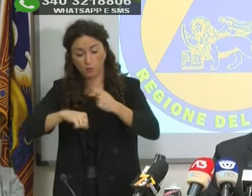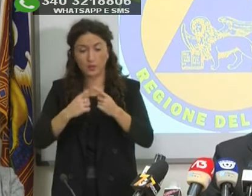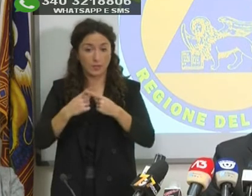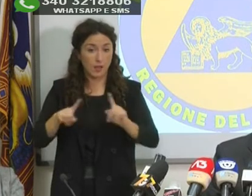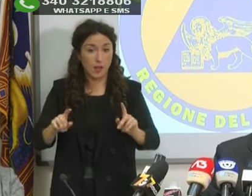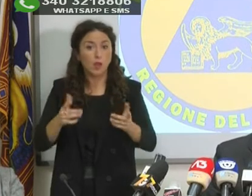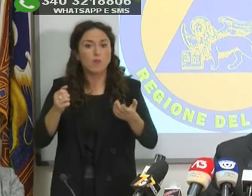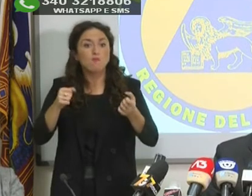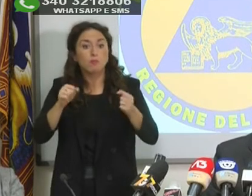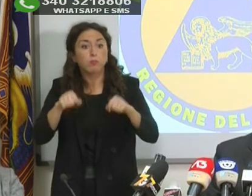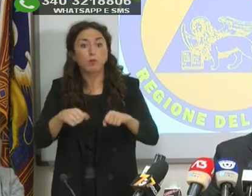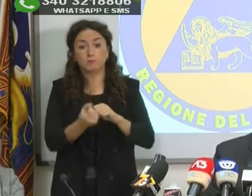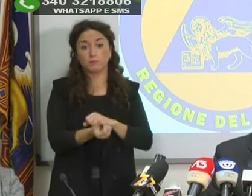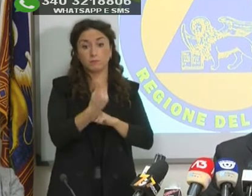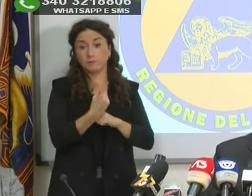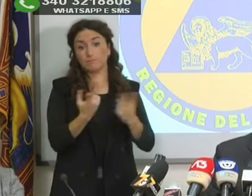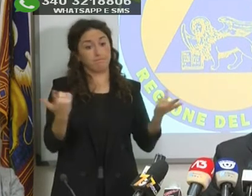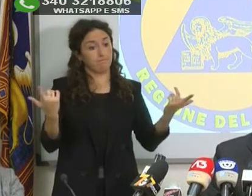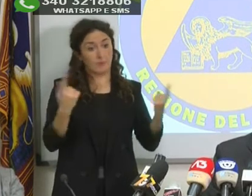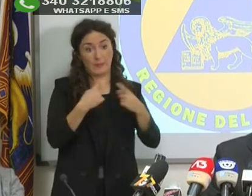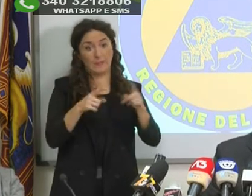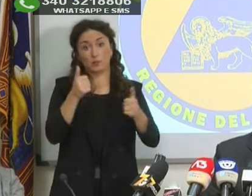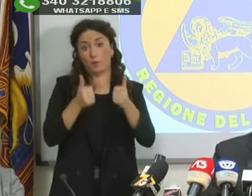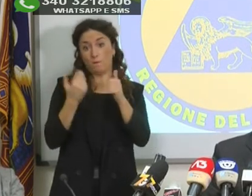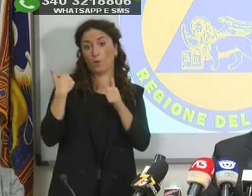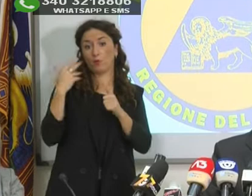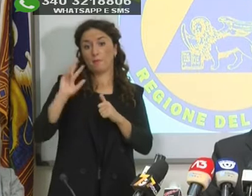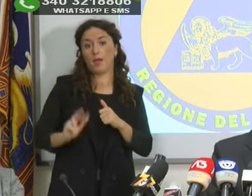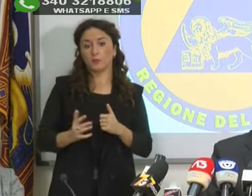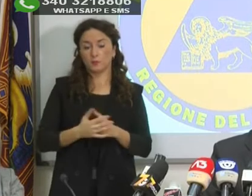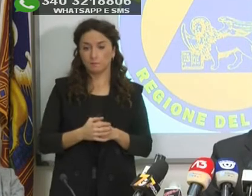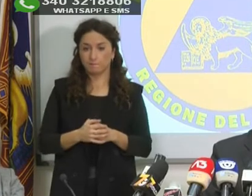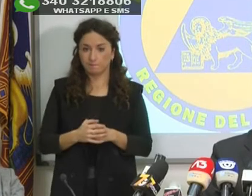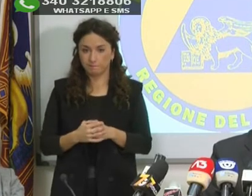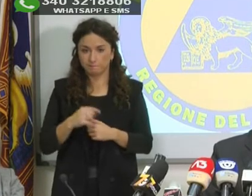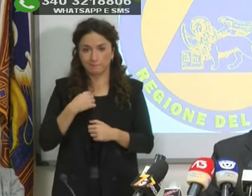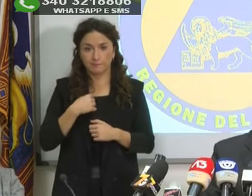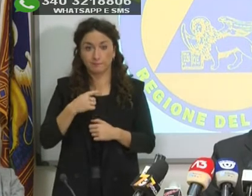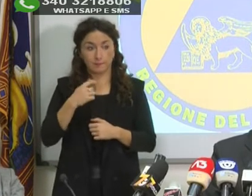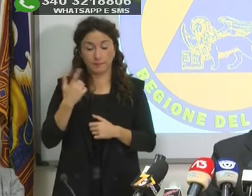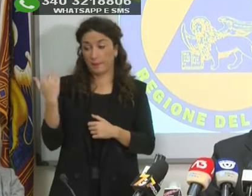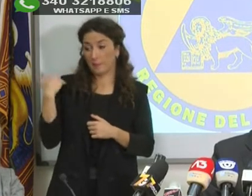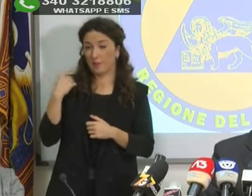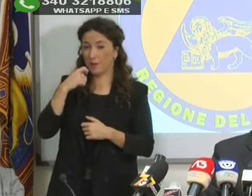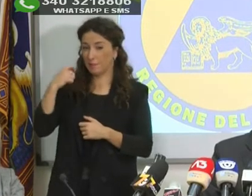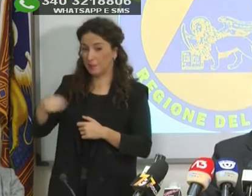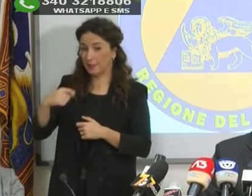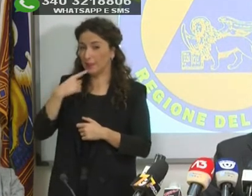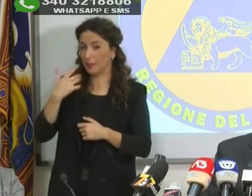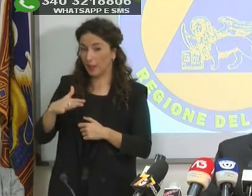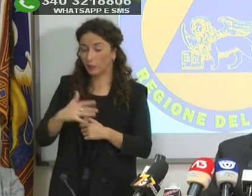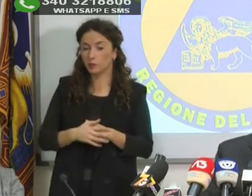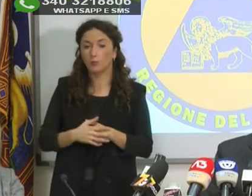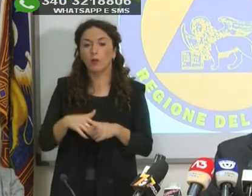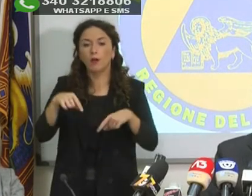ci aspettiamo qualcosa di diverso rispetto a quello che è accaduto a marzo. Come diceva il Presidente, in questo